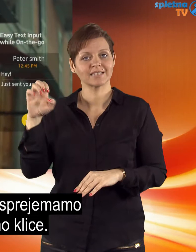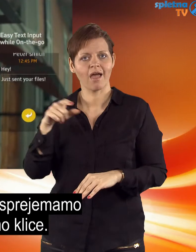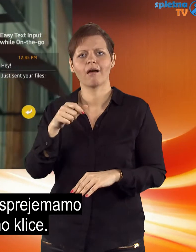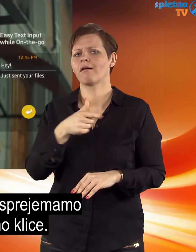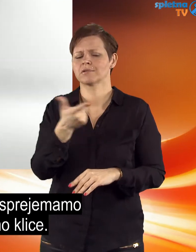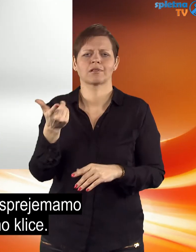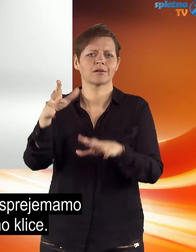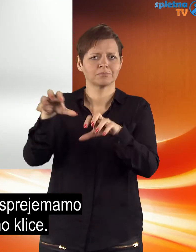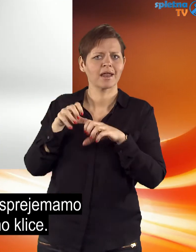opravljamo klice.